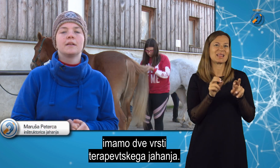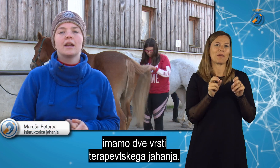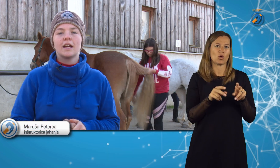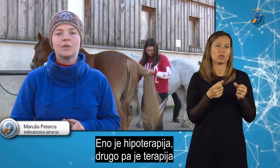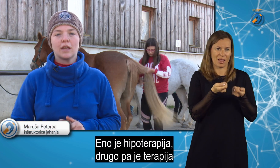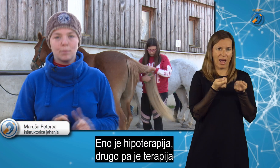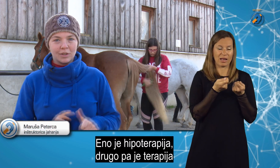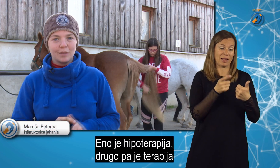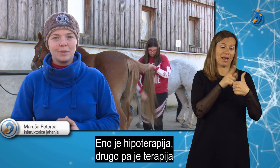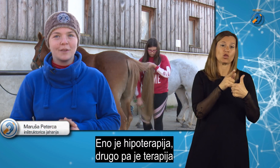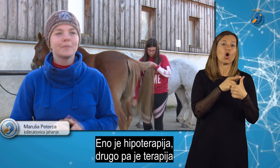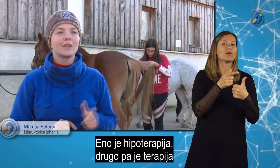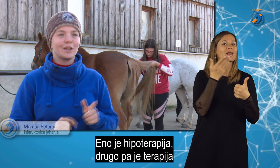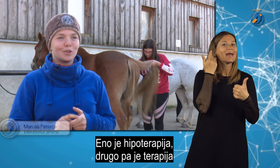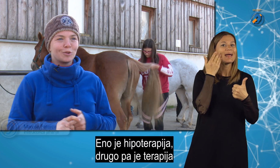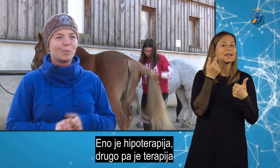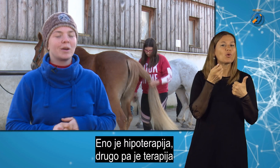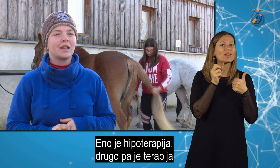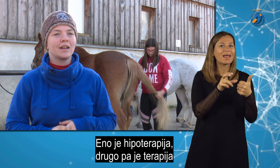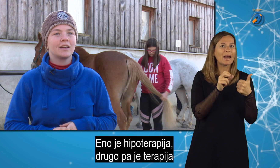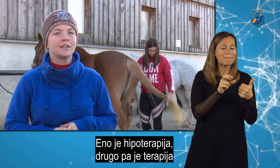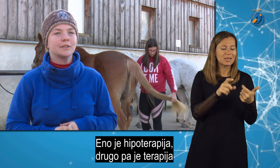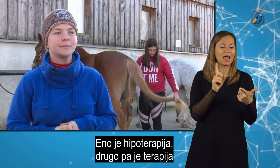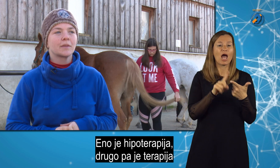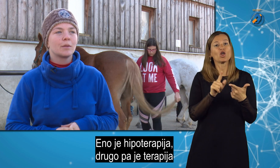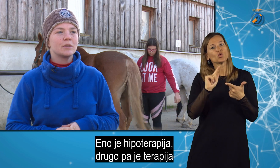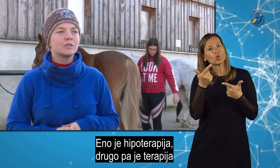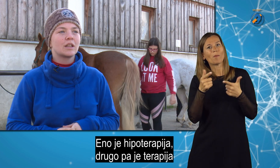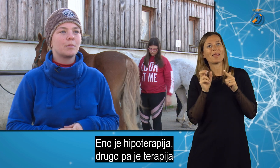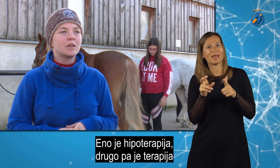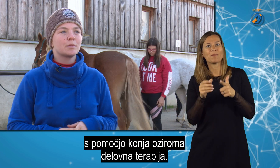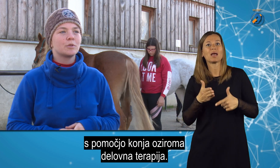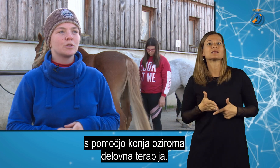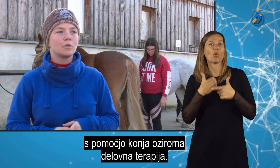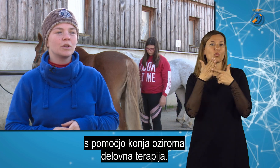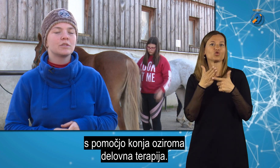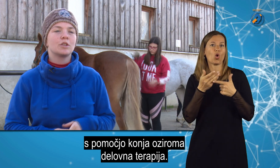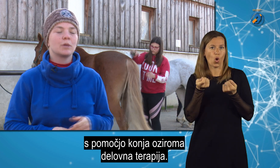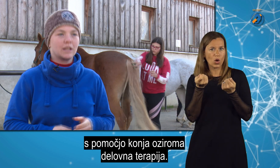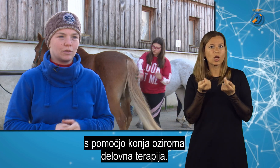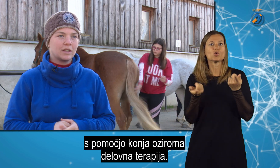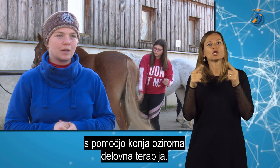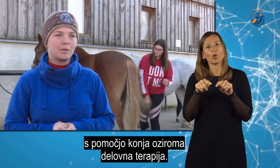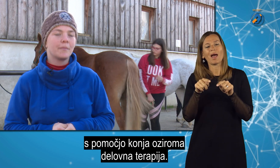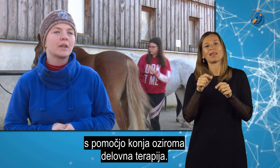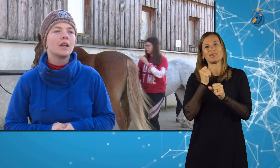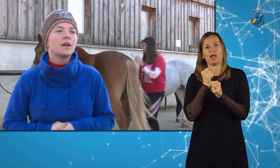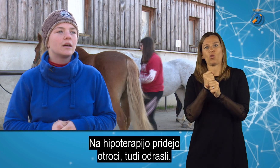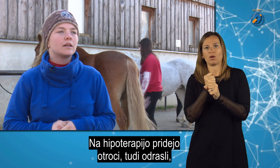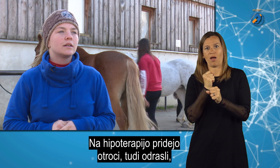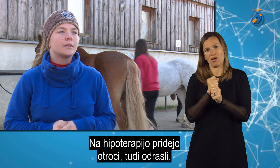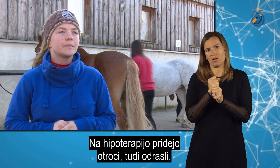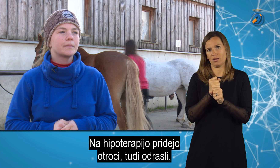jahanja. Eno je hipoterapija, drugo pa je v bistvu terapija s pomočjo konja oziroma delovna terapija.